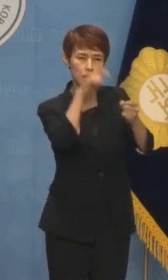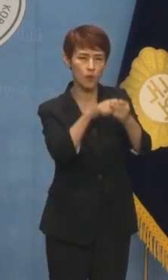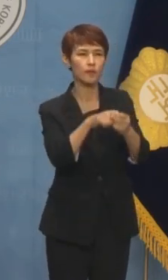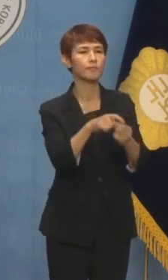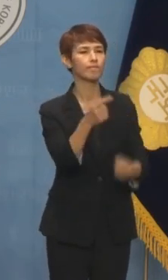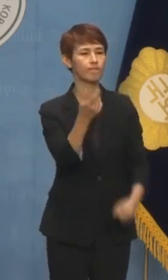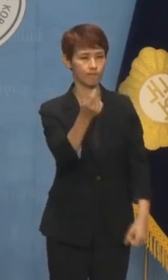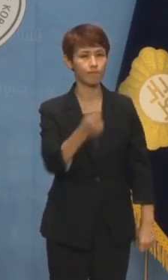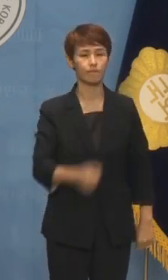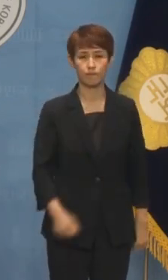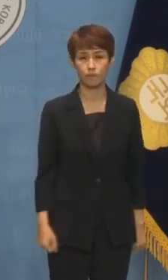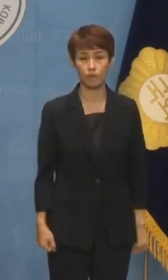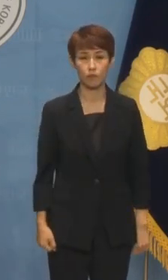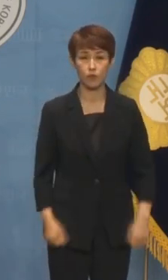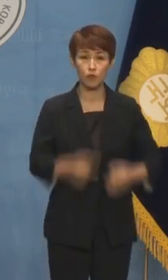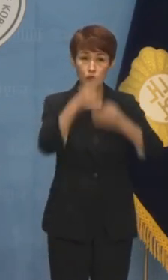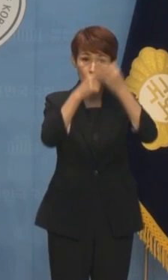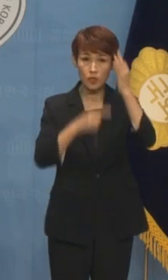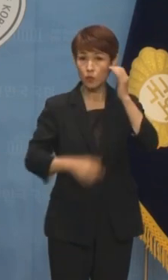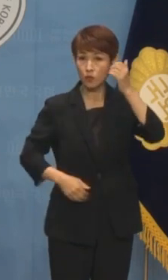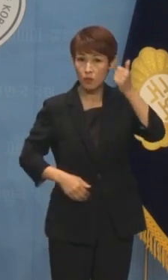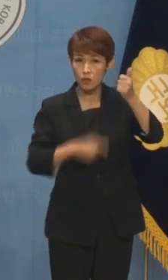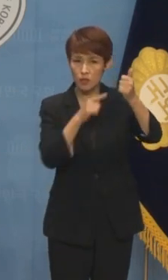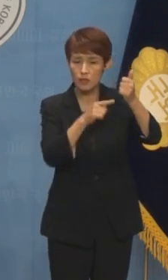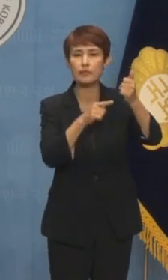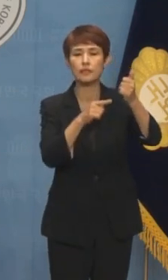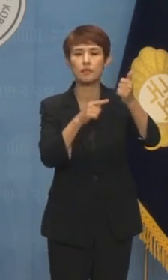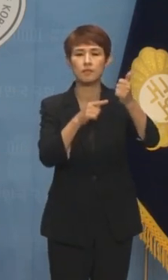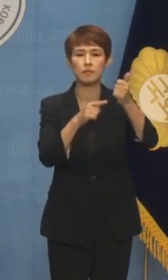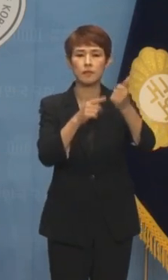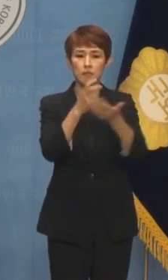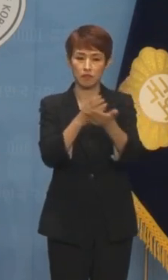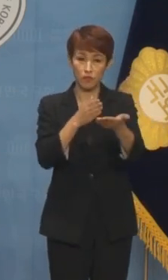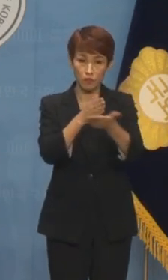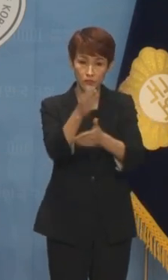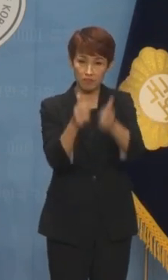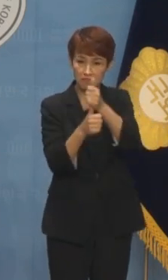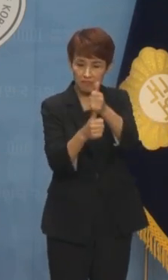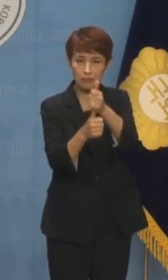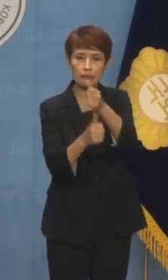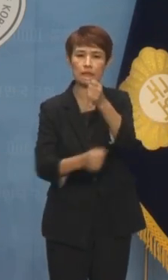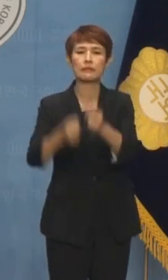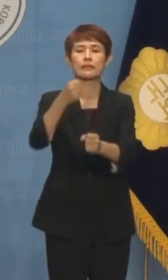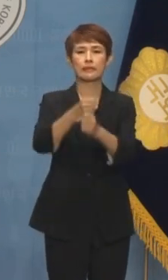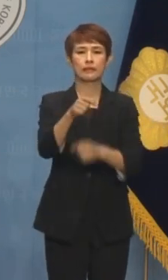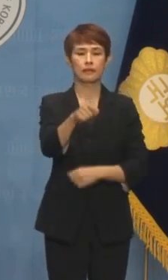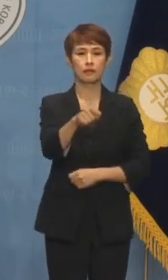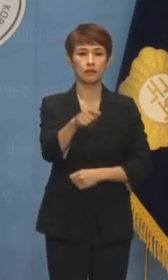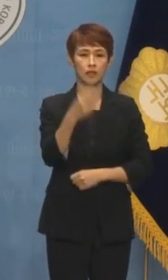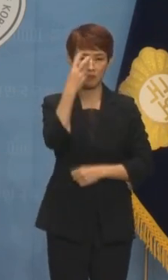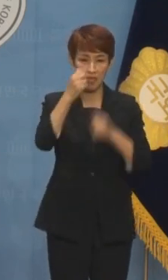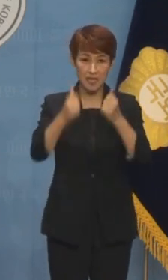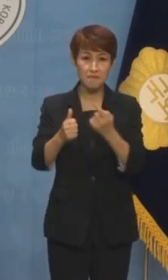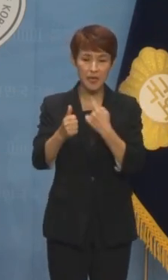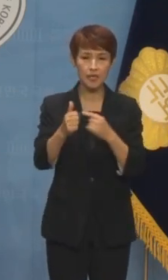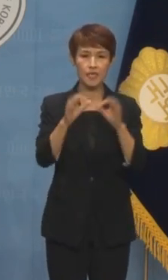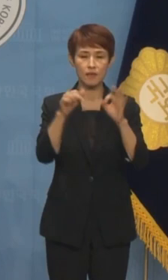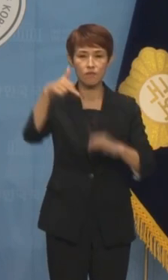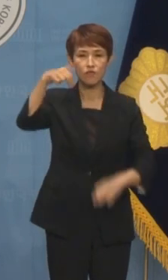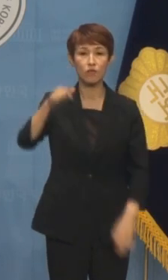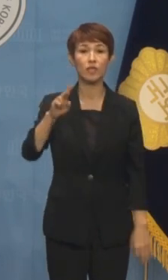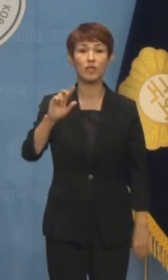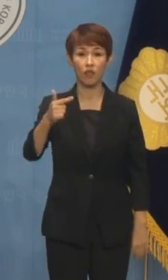없습니다. 윤석열 대통령이 기어이 민정수석실을 부활시켜 검사 출신의 김주연 전